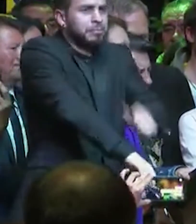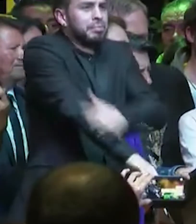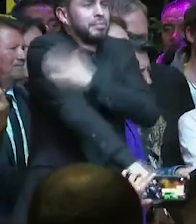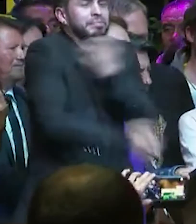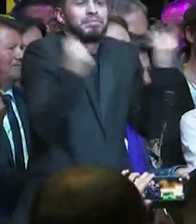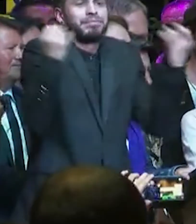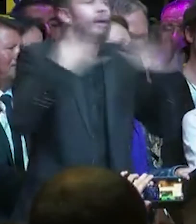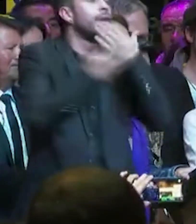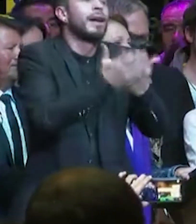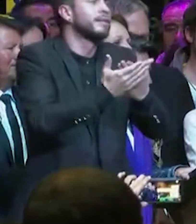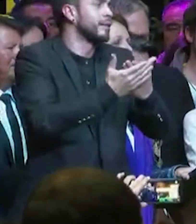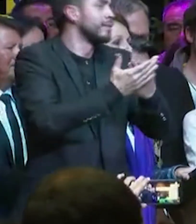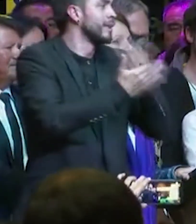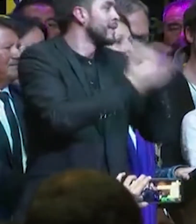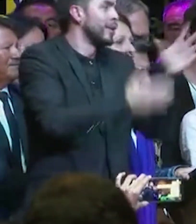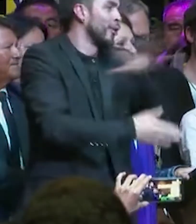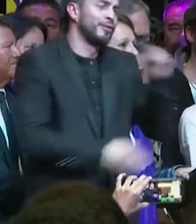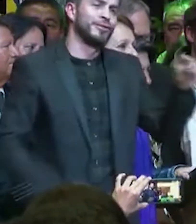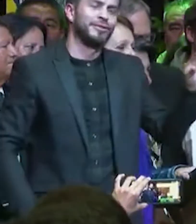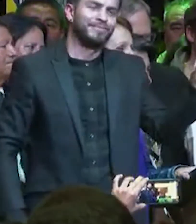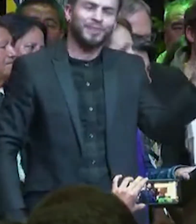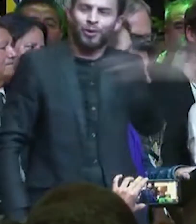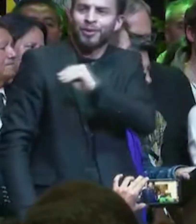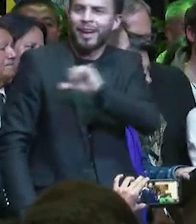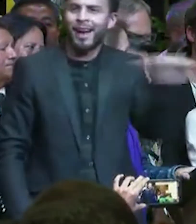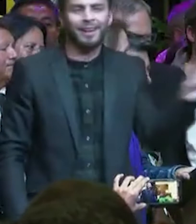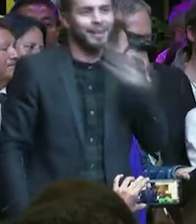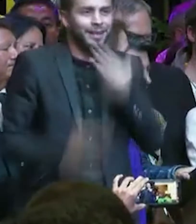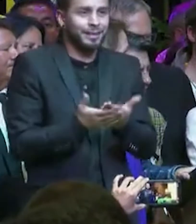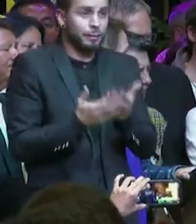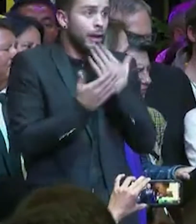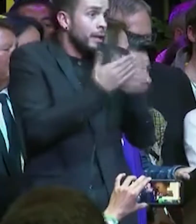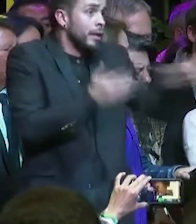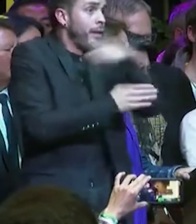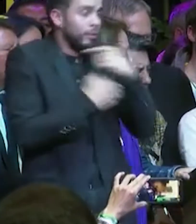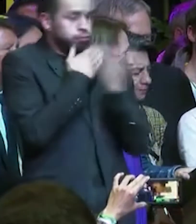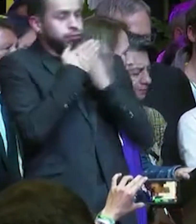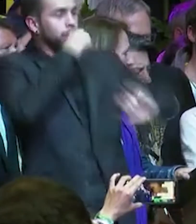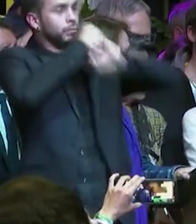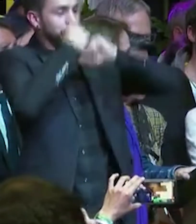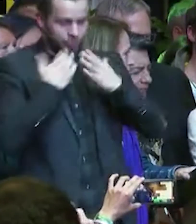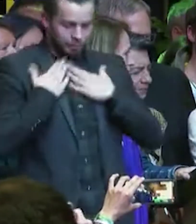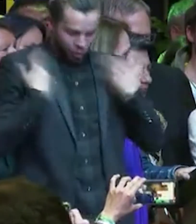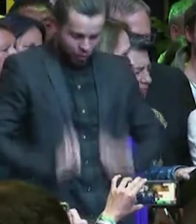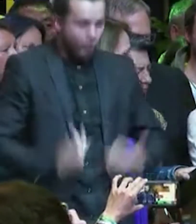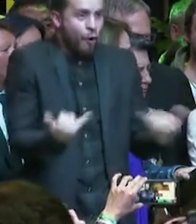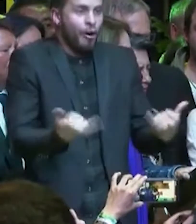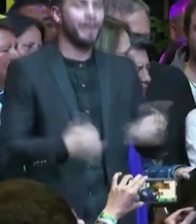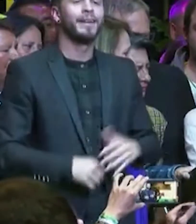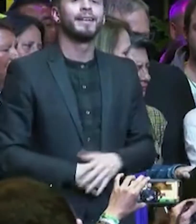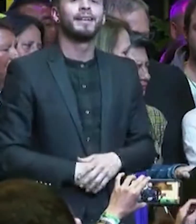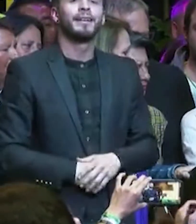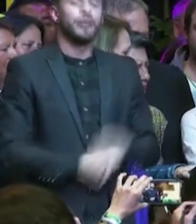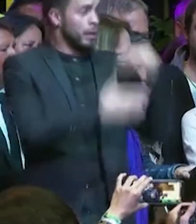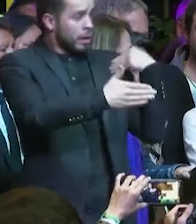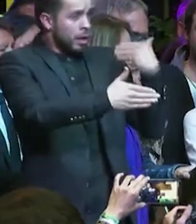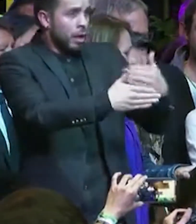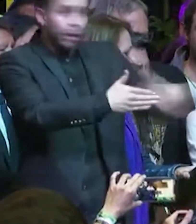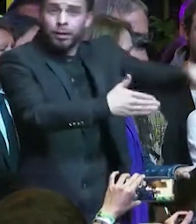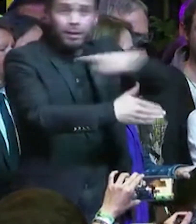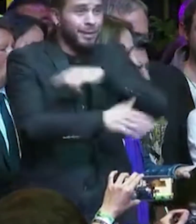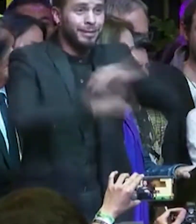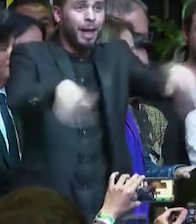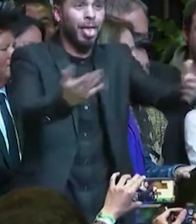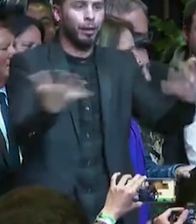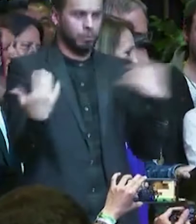por todo lo que sentí. Gracias por todo, gracias a todos y a todas, porque sin ustedes yo no sería lo que soy, porque sin ustedes